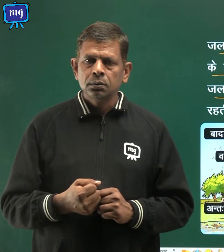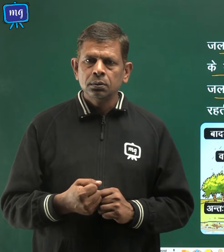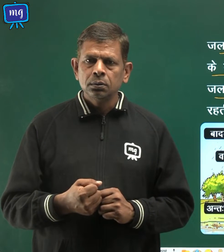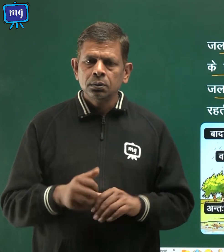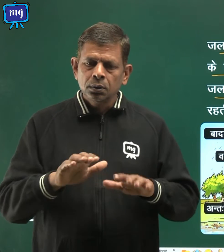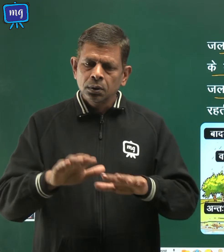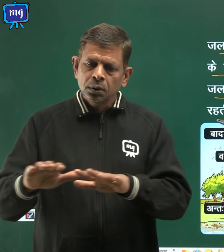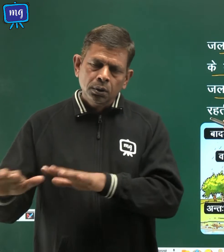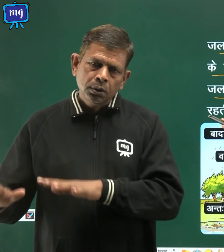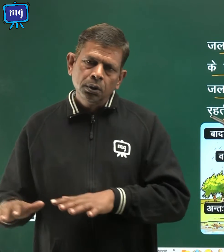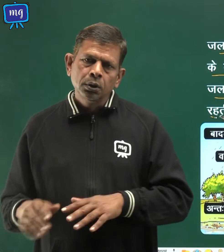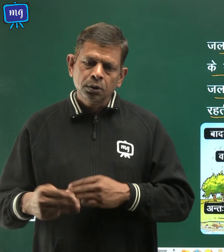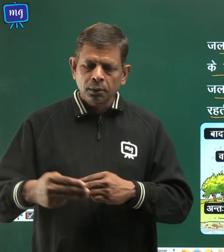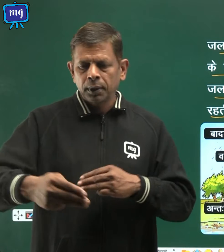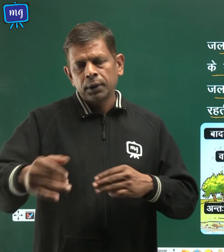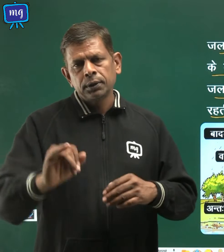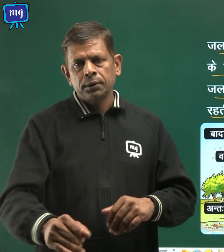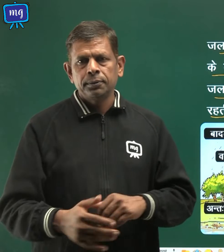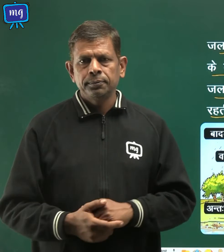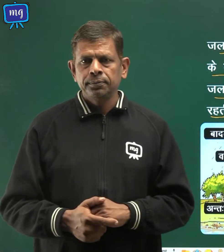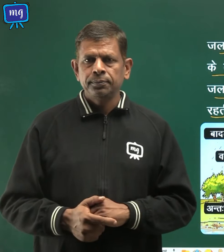स्थिर बनी रहती है।